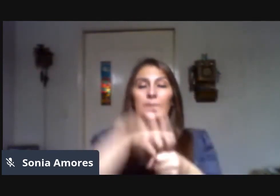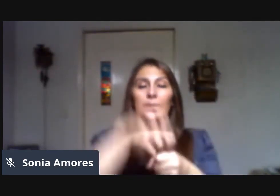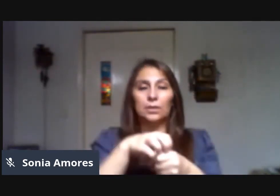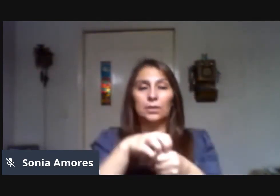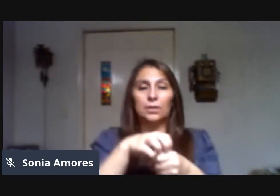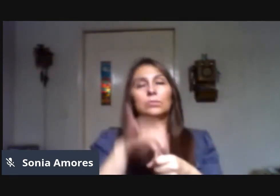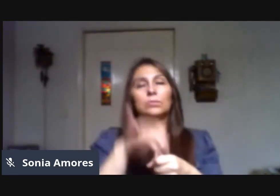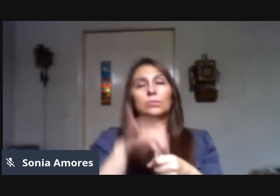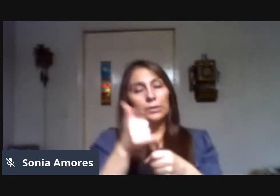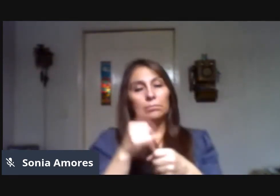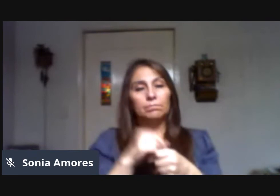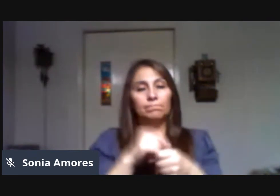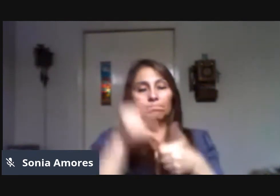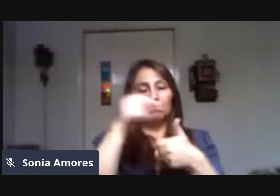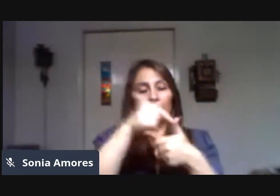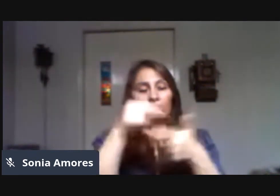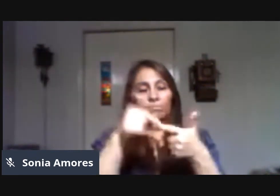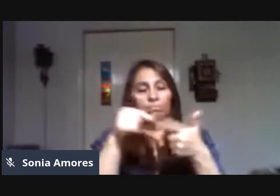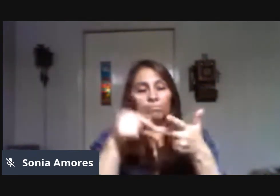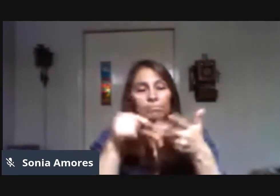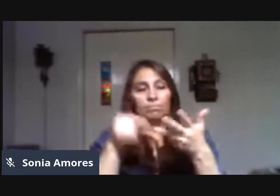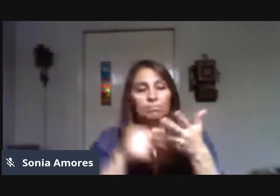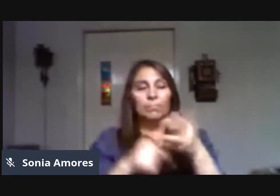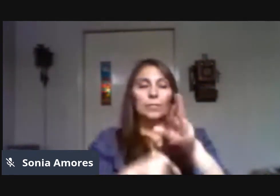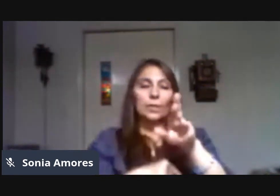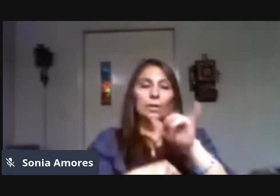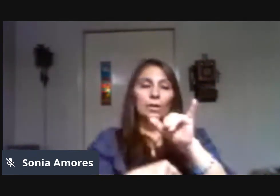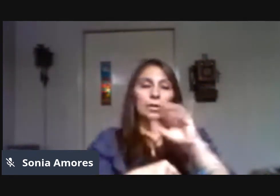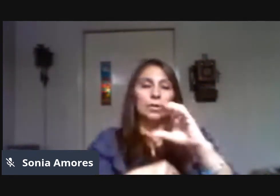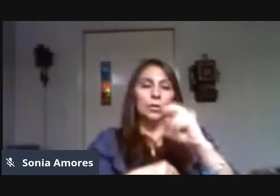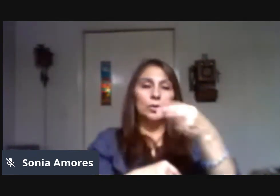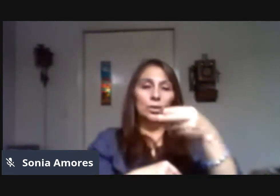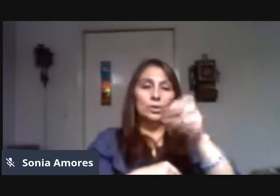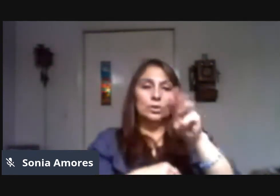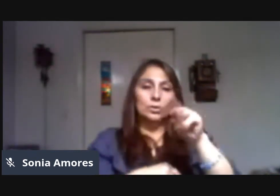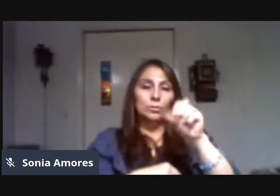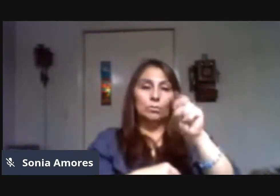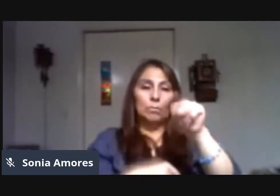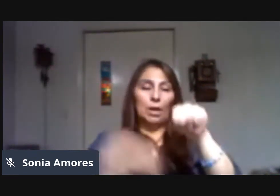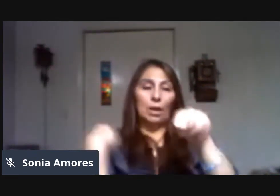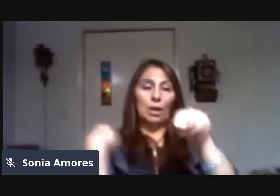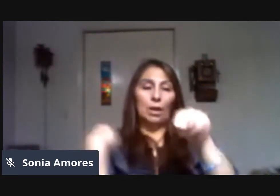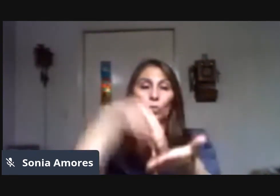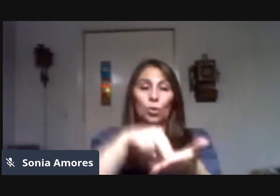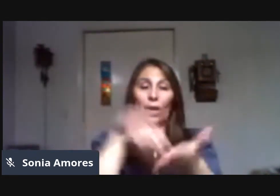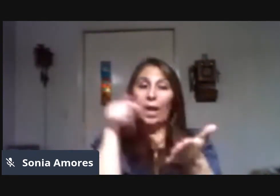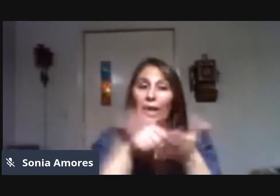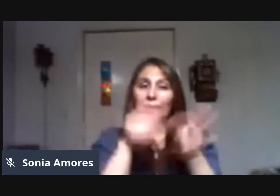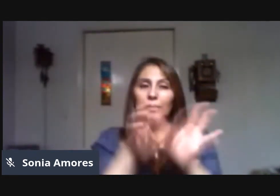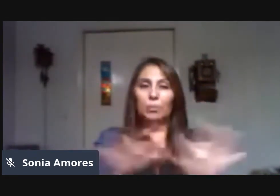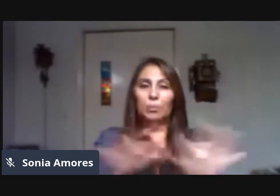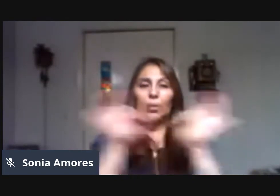algunos elementos del profesor Richman, porque me parece que son muy pertinentes para entender de lo que estamos hablando